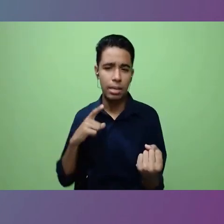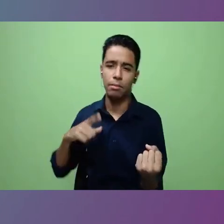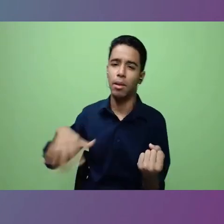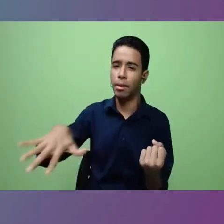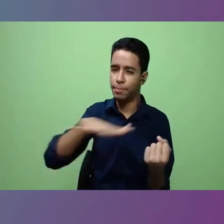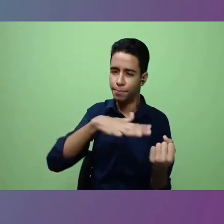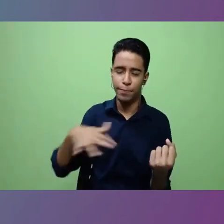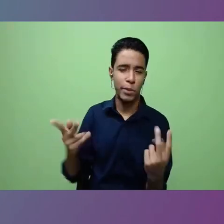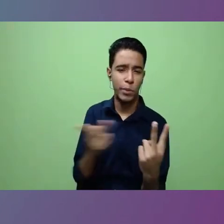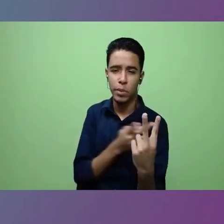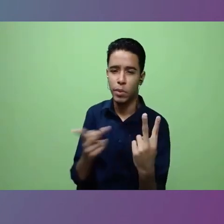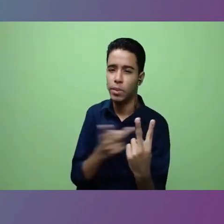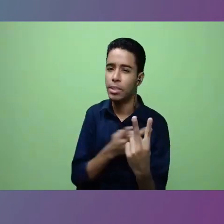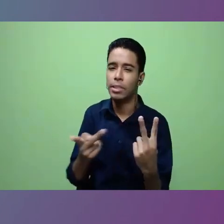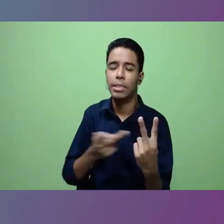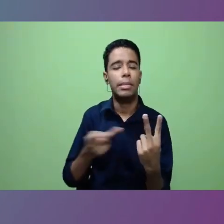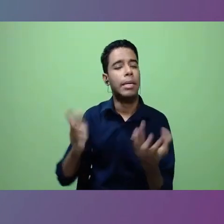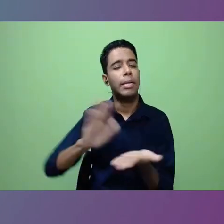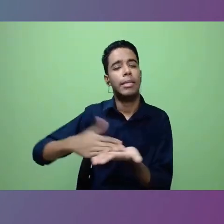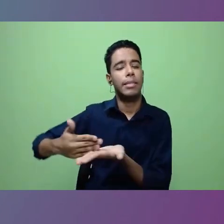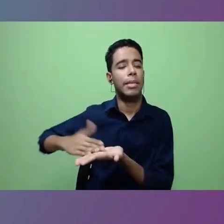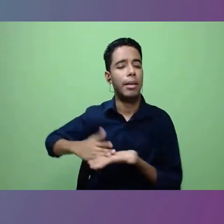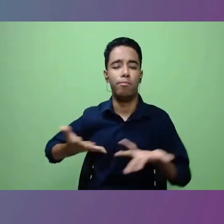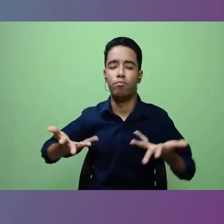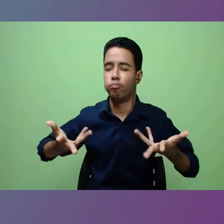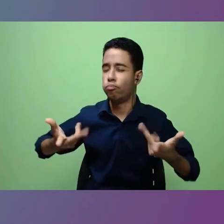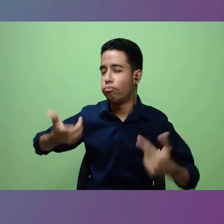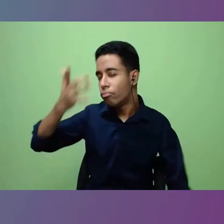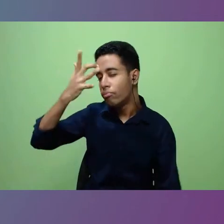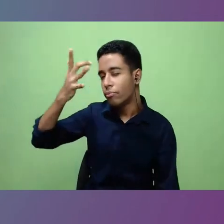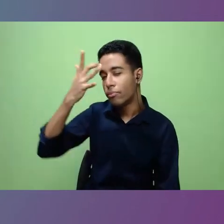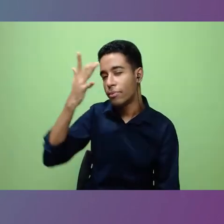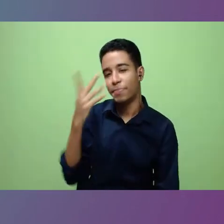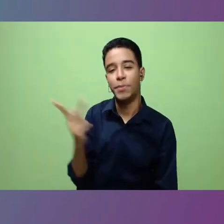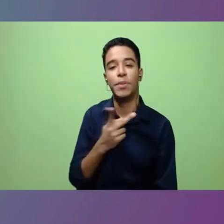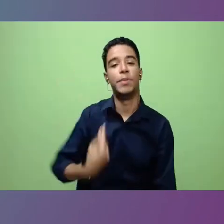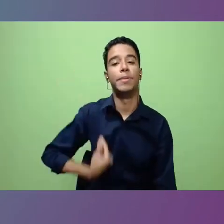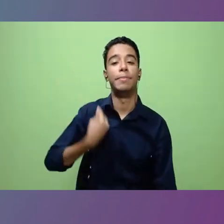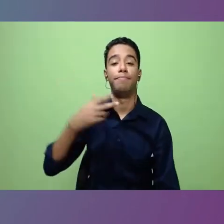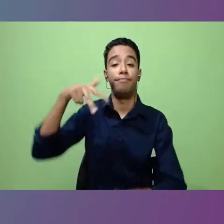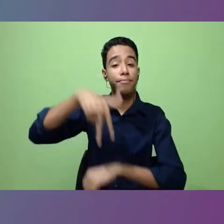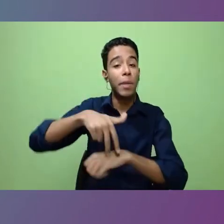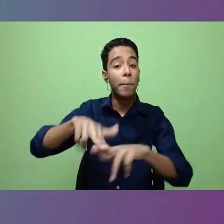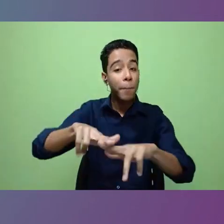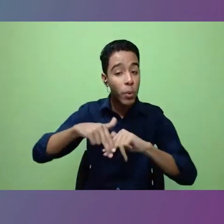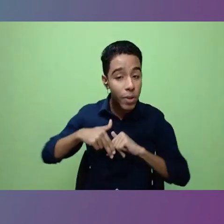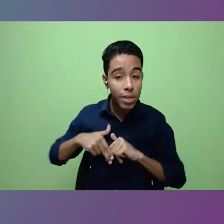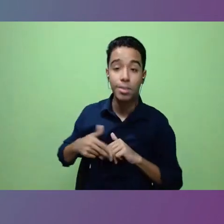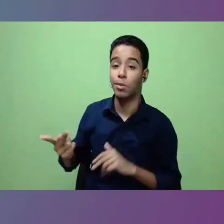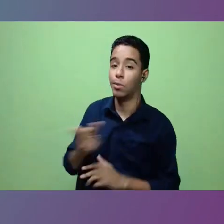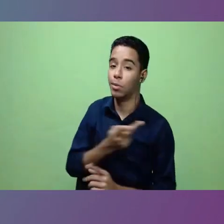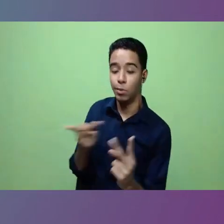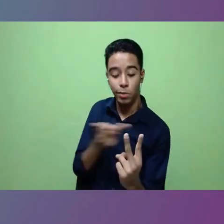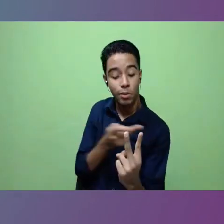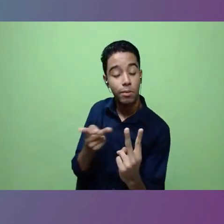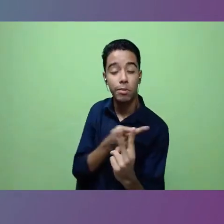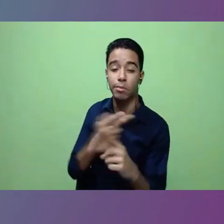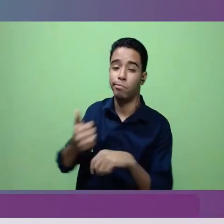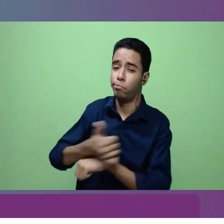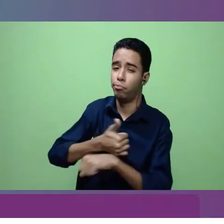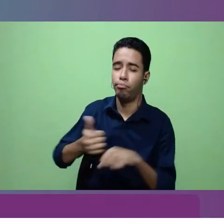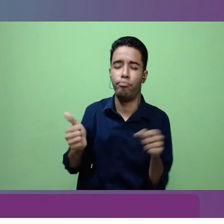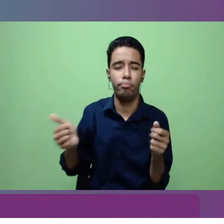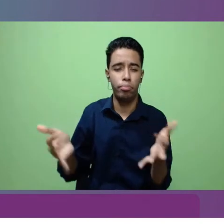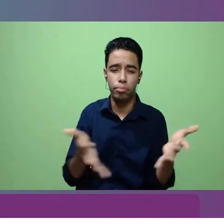excelentes intérpretes, tanto Gustavo quanto Dani estão aqui pelo nível de profissionalismo que ambos têm.